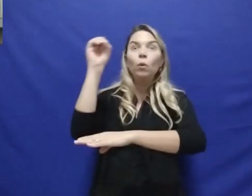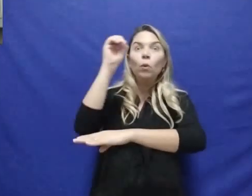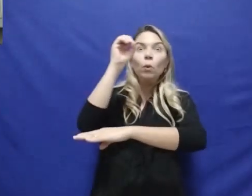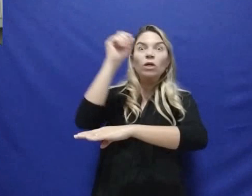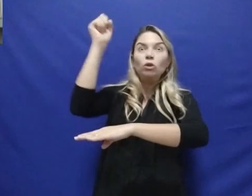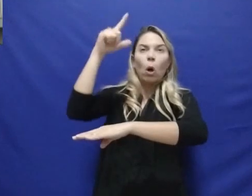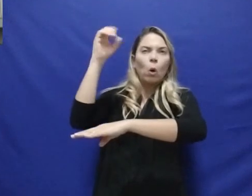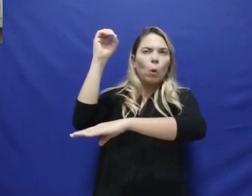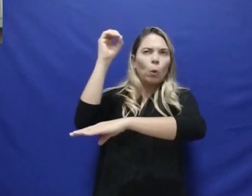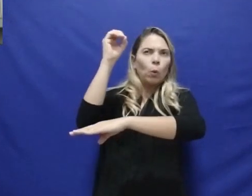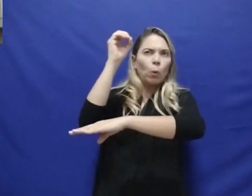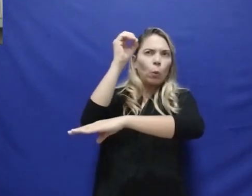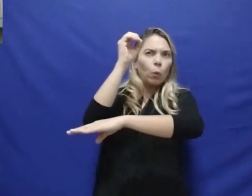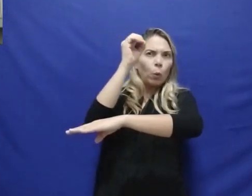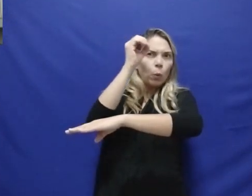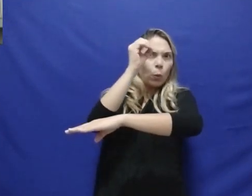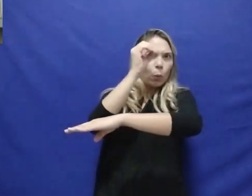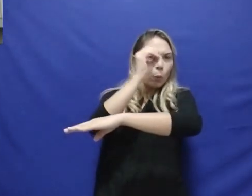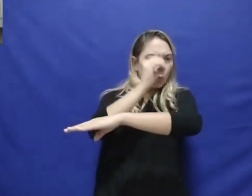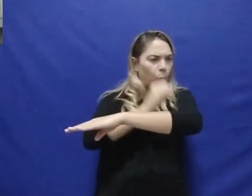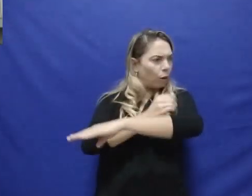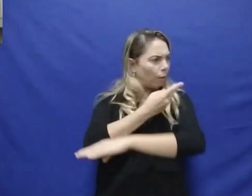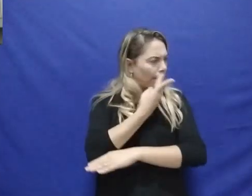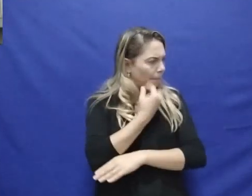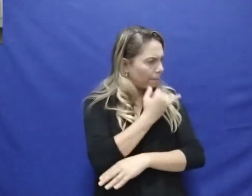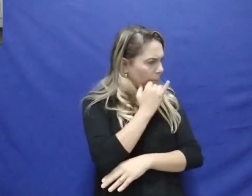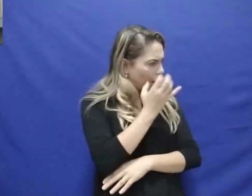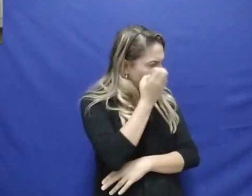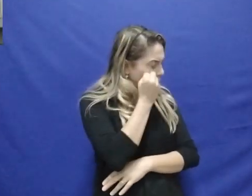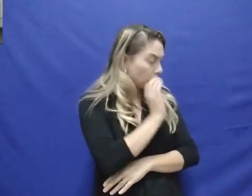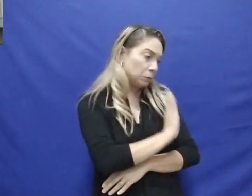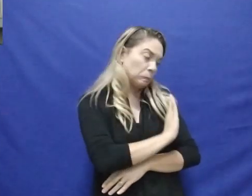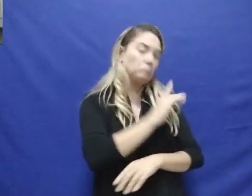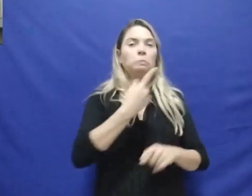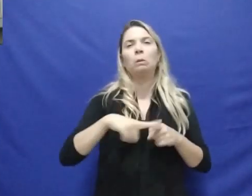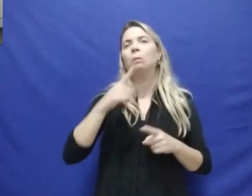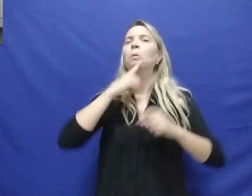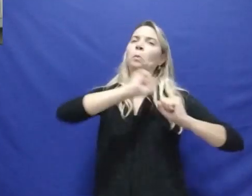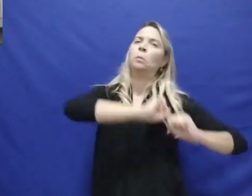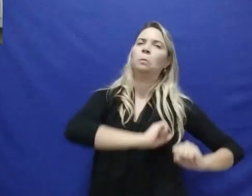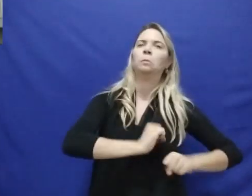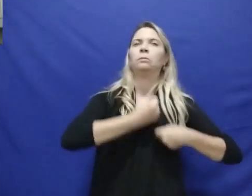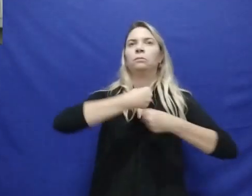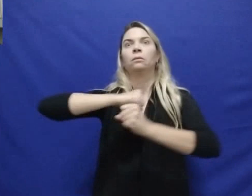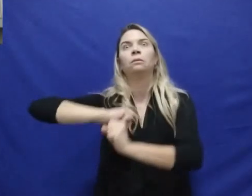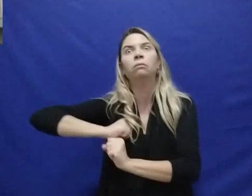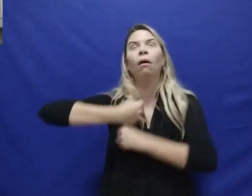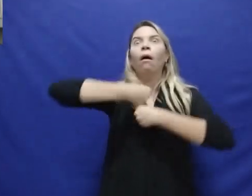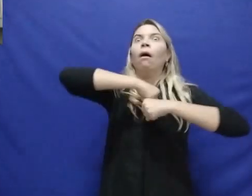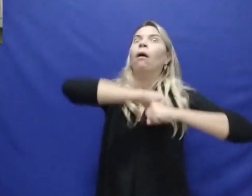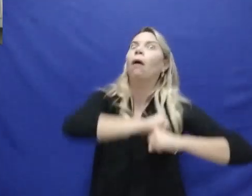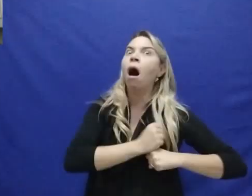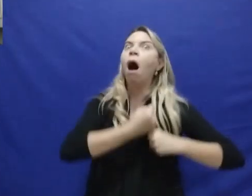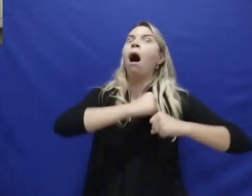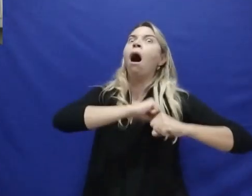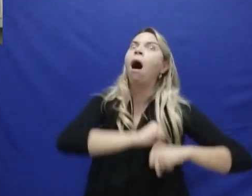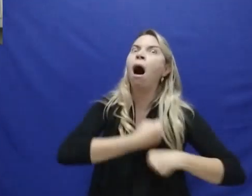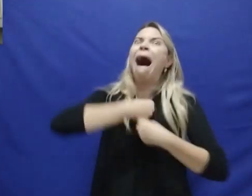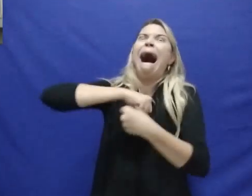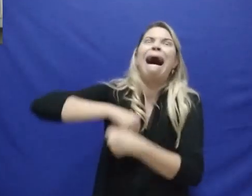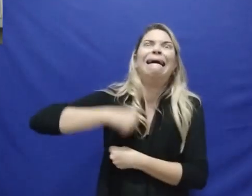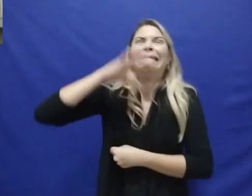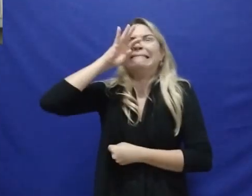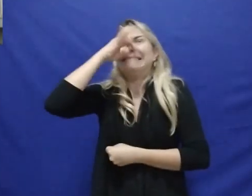em ônibus, nas ruas da cidade. É o tempo de uma grande colheita. Um certo